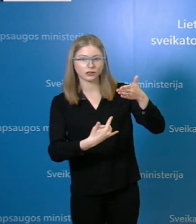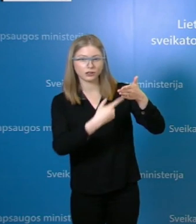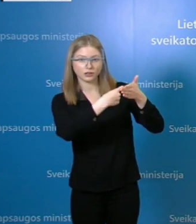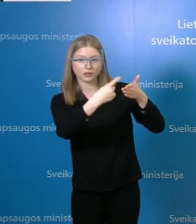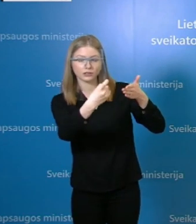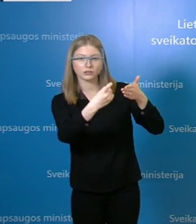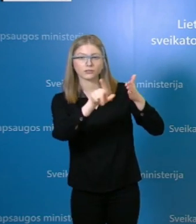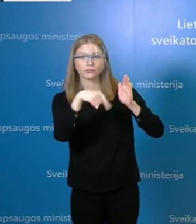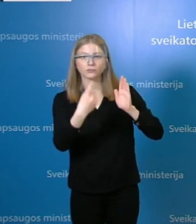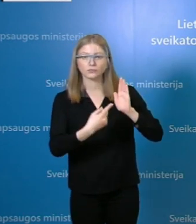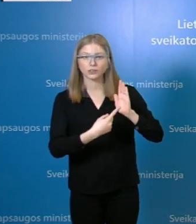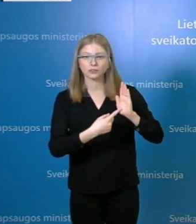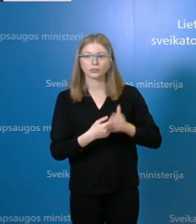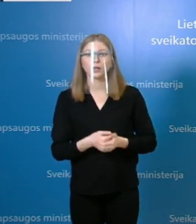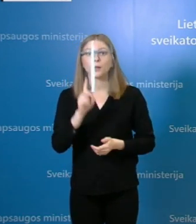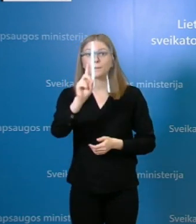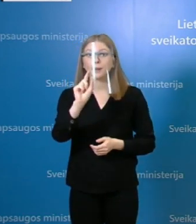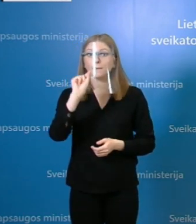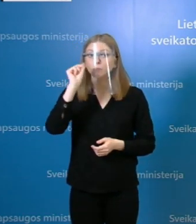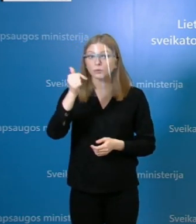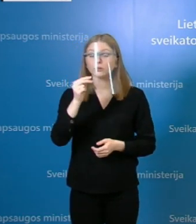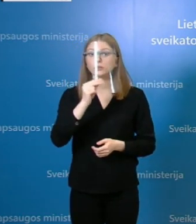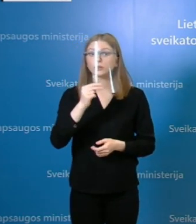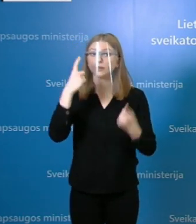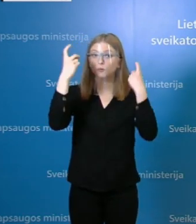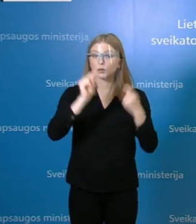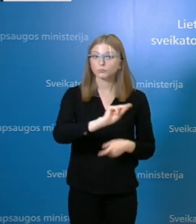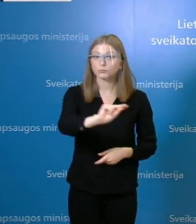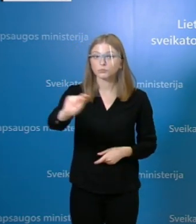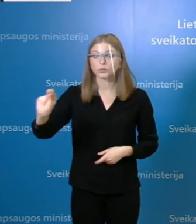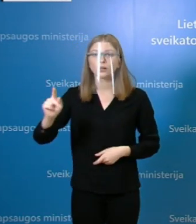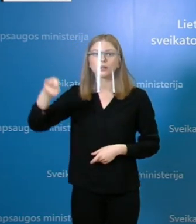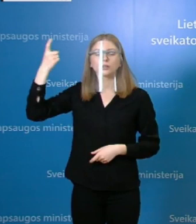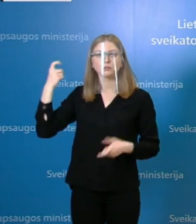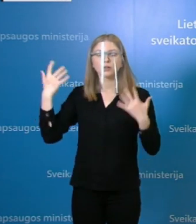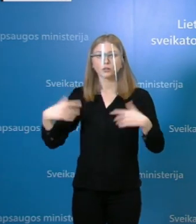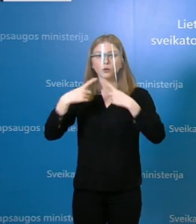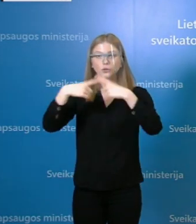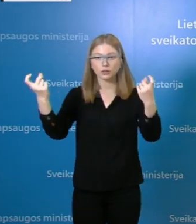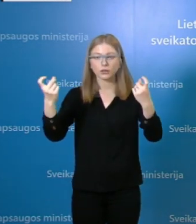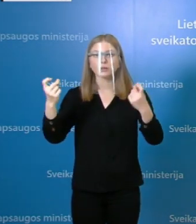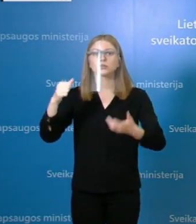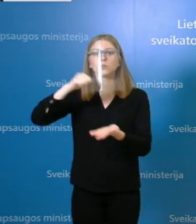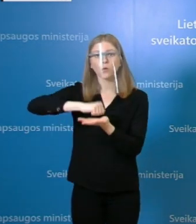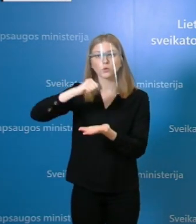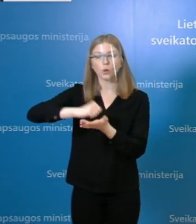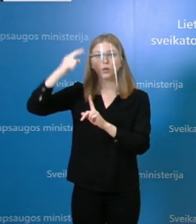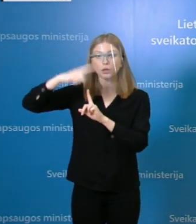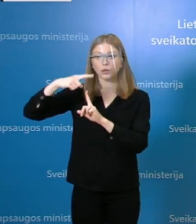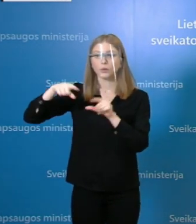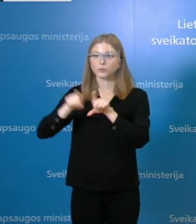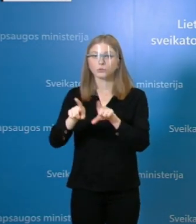tačiau prieš tai norėčiau dar priminti svarbią informaciją. Praeitą savaitę jau buvome skelbę ir spaudos tarnyba nekartą platino,